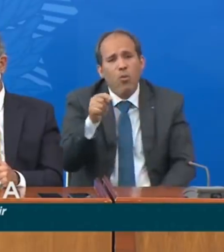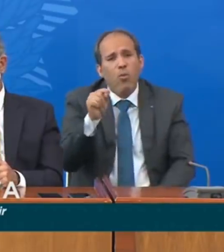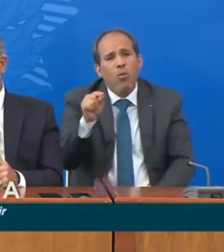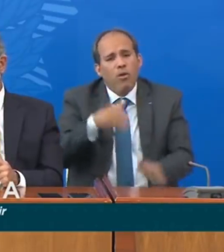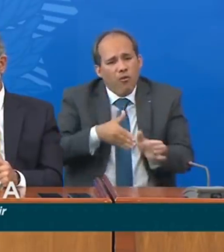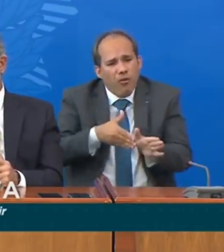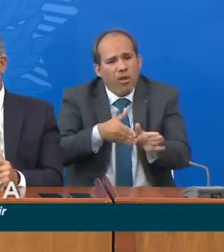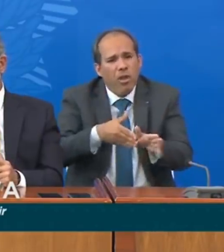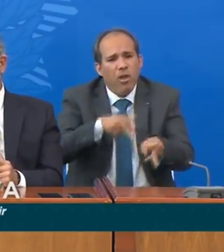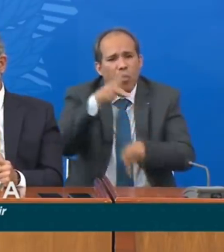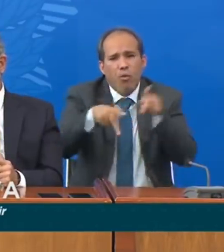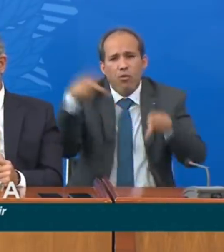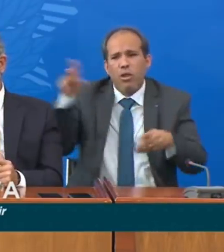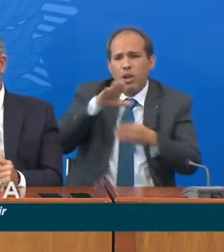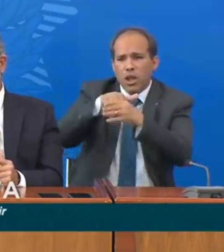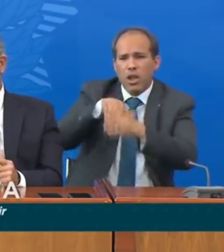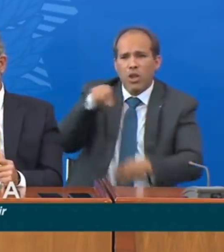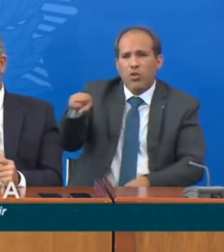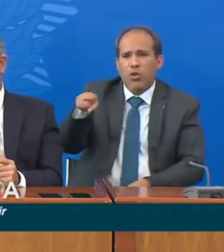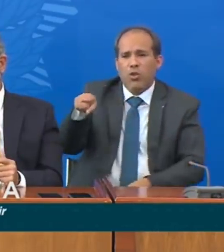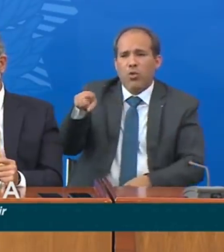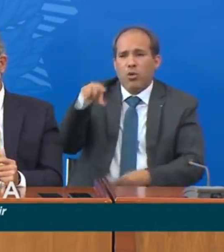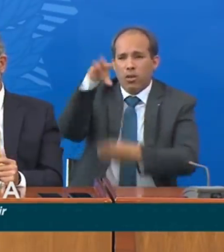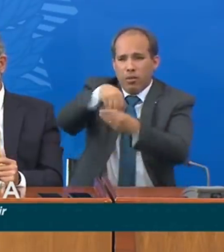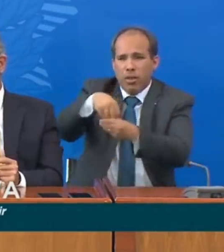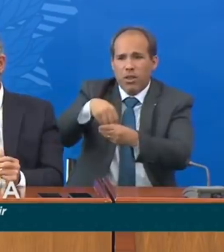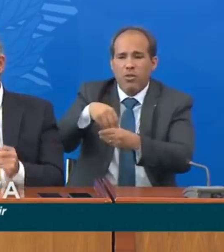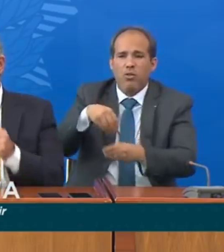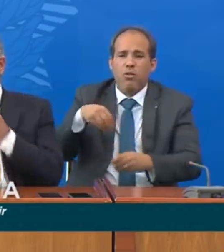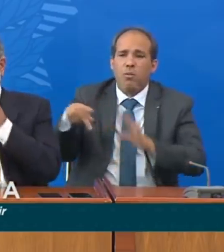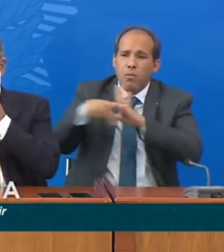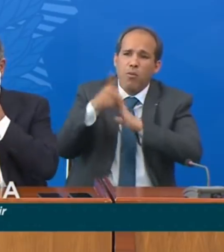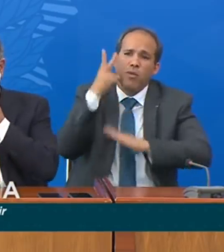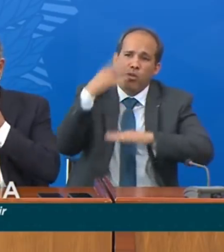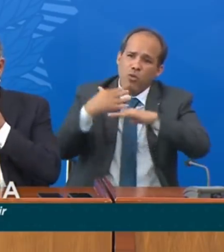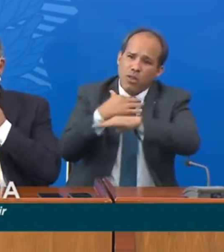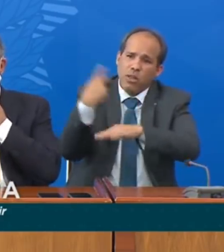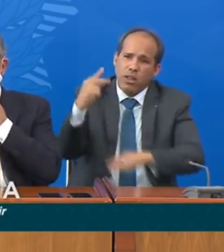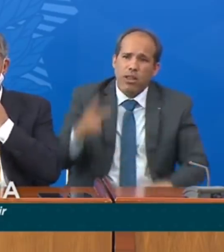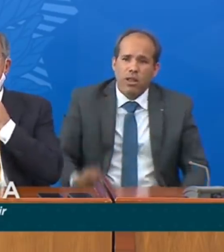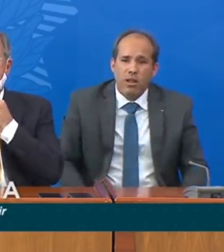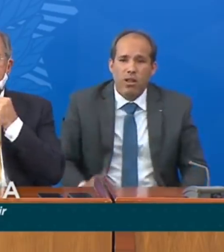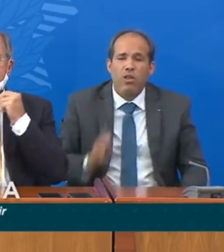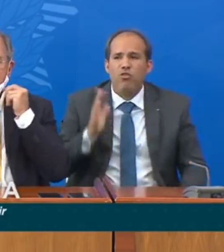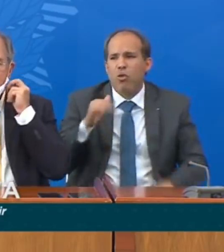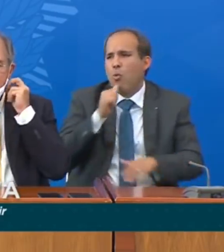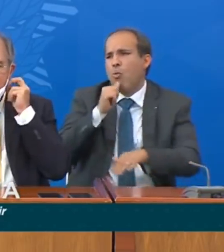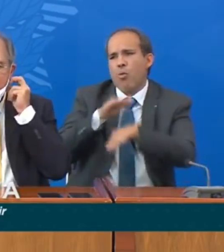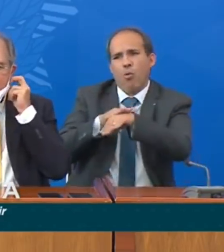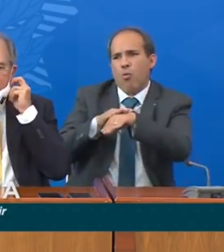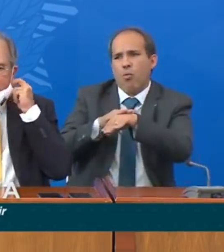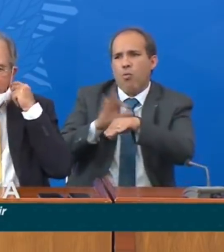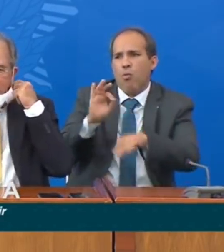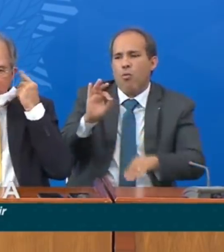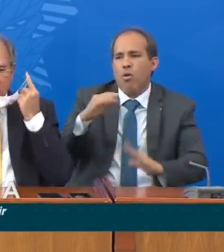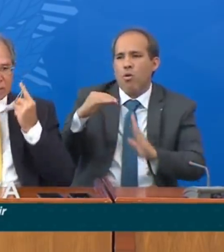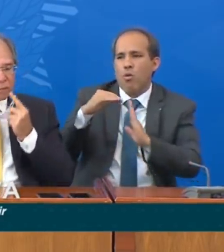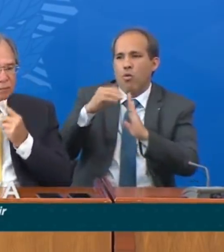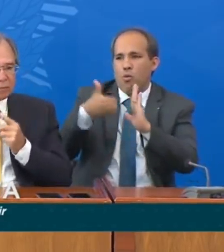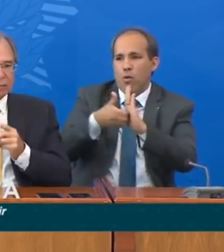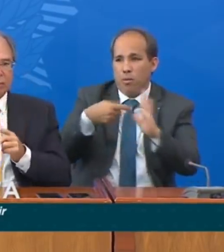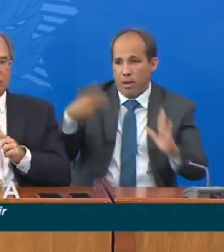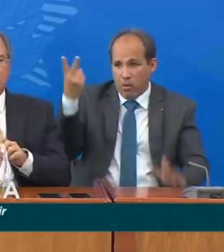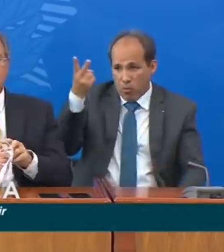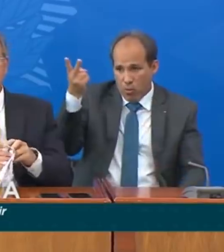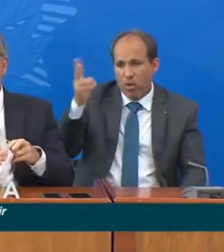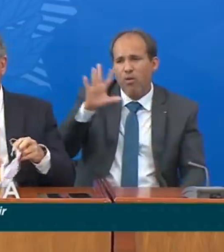àquela população que o elegeu naquele município. Então, eu acredito que, não conversei ainda, repito para vocês, vou